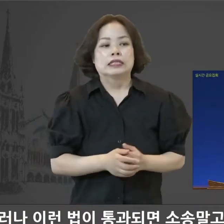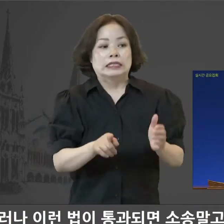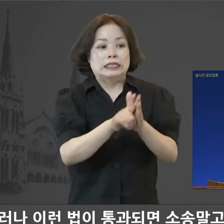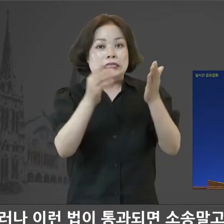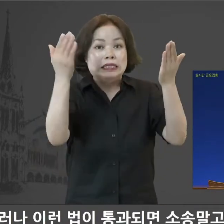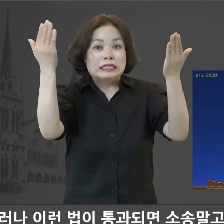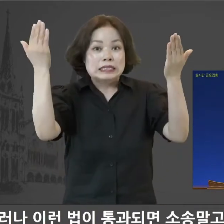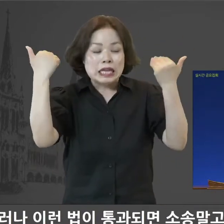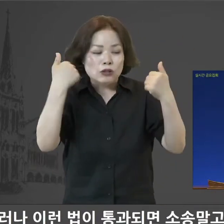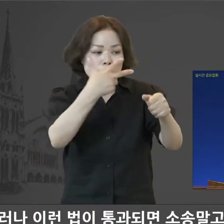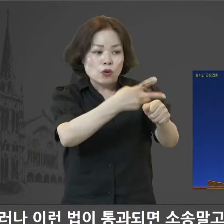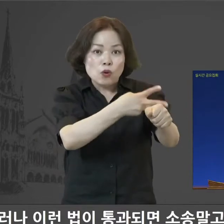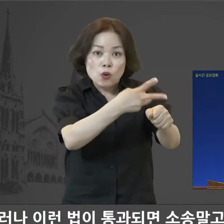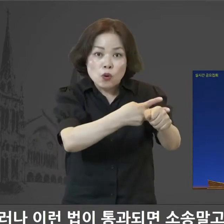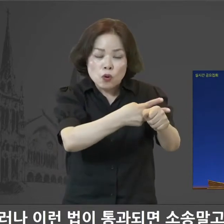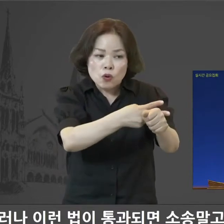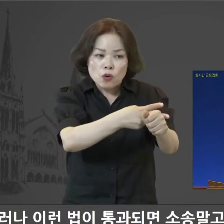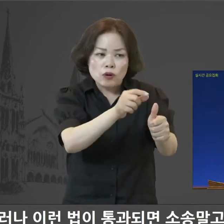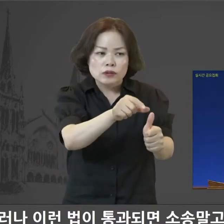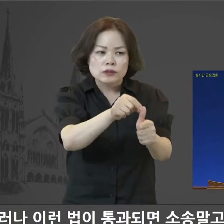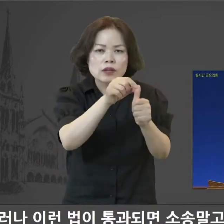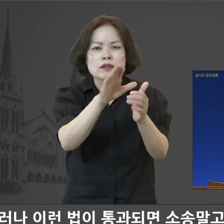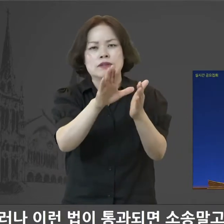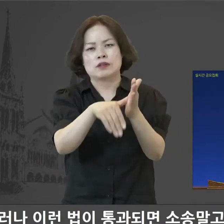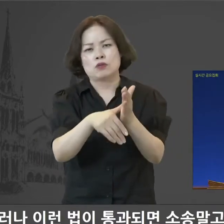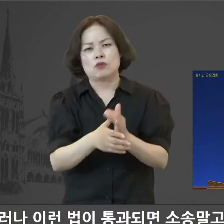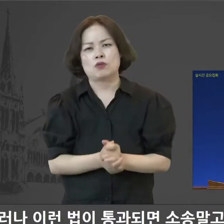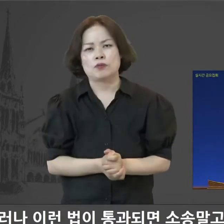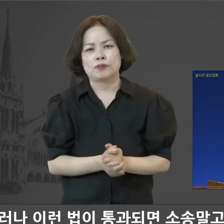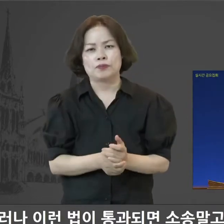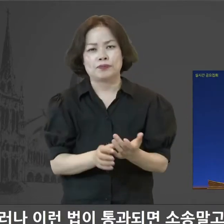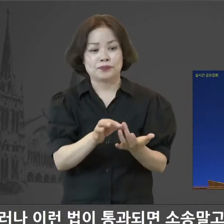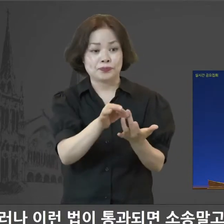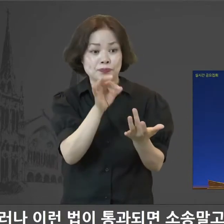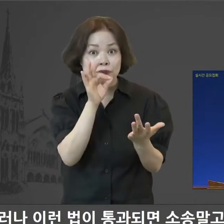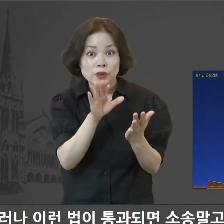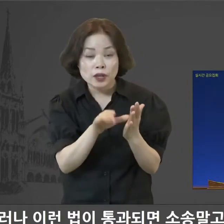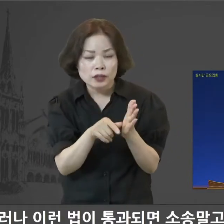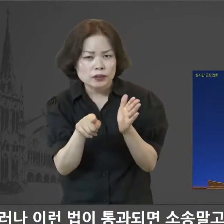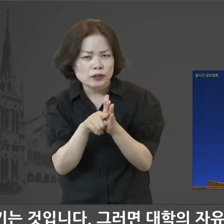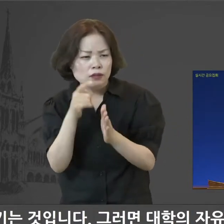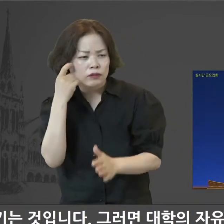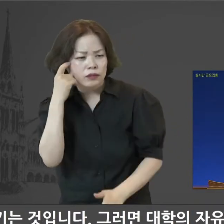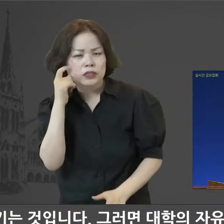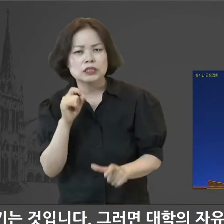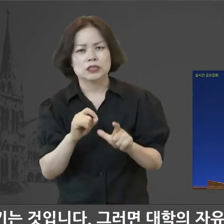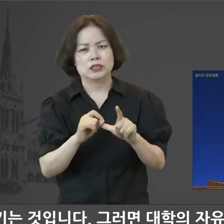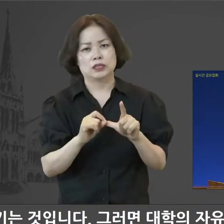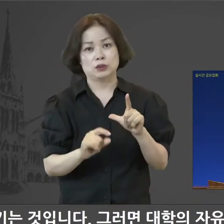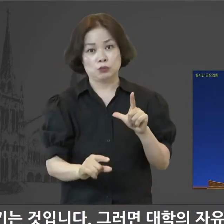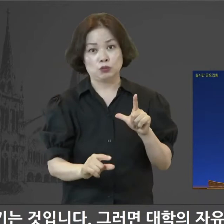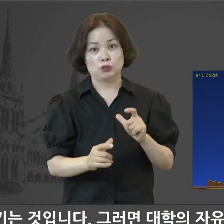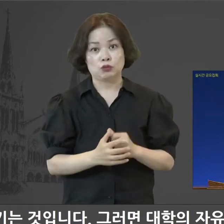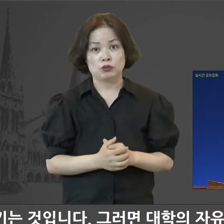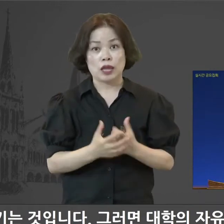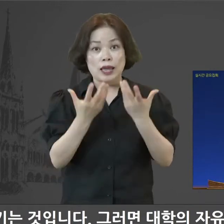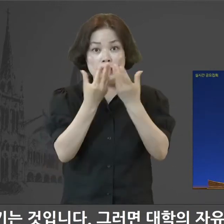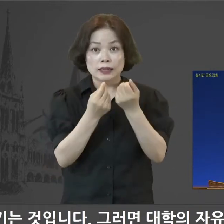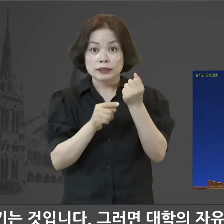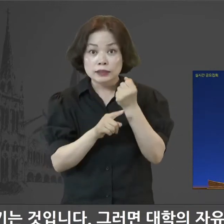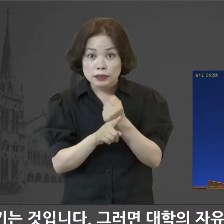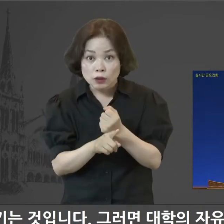신학교의 교직원을 뽑거나 교원을 임명할 때도 신학적 관점에서 일부 예를